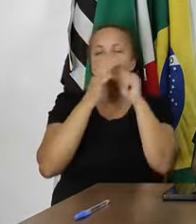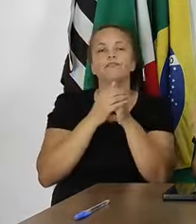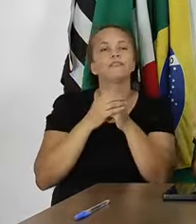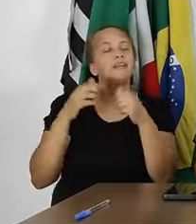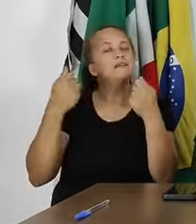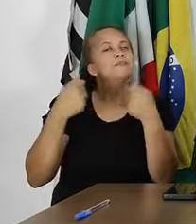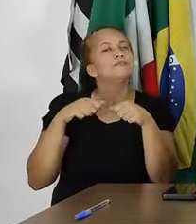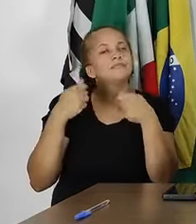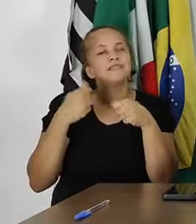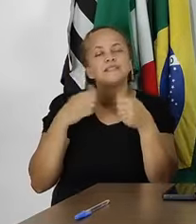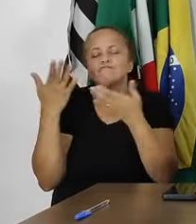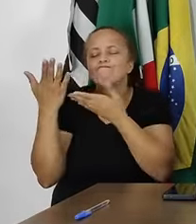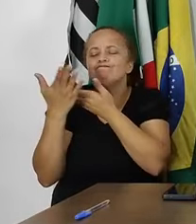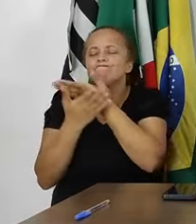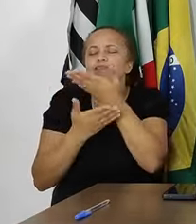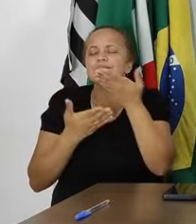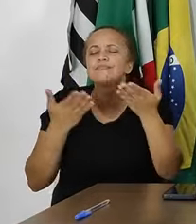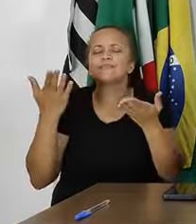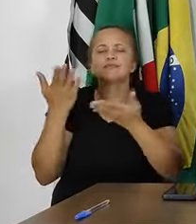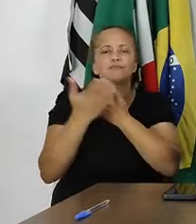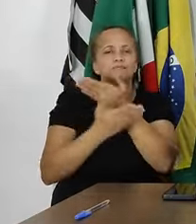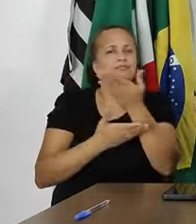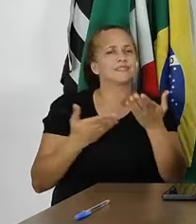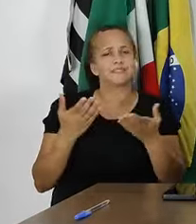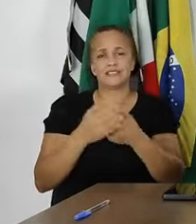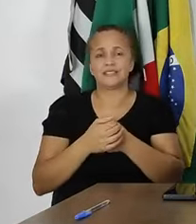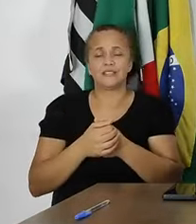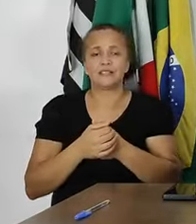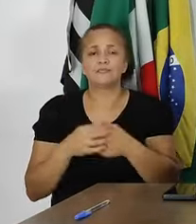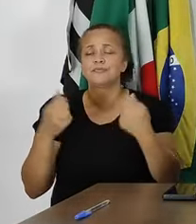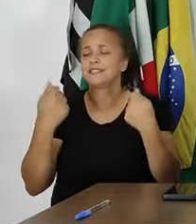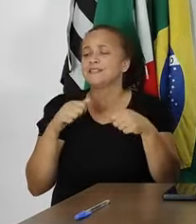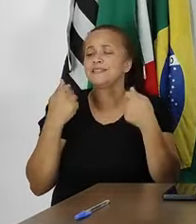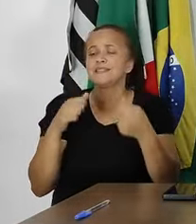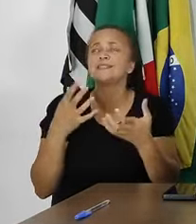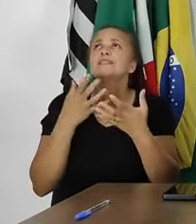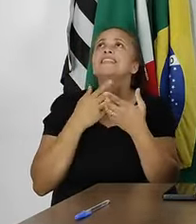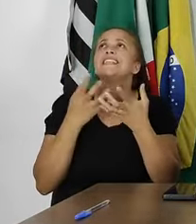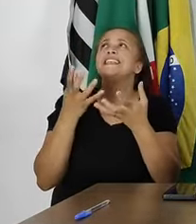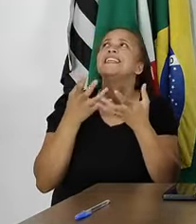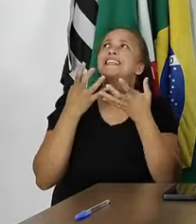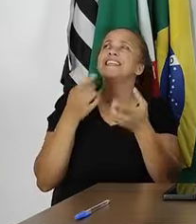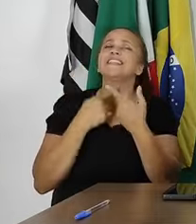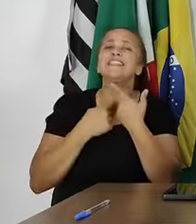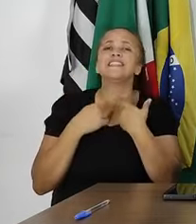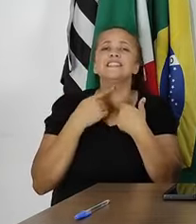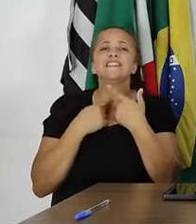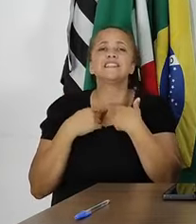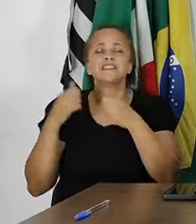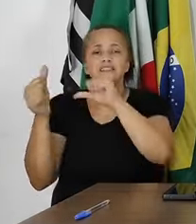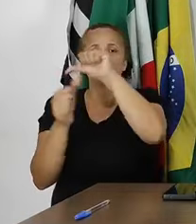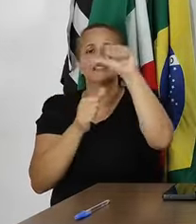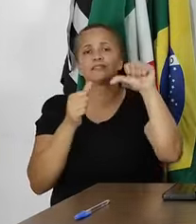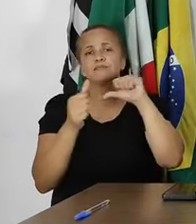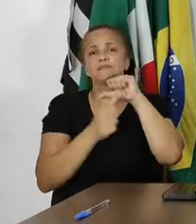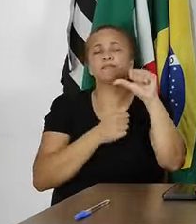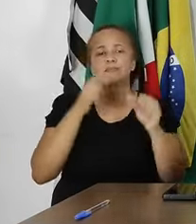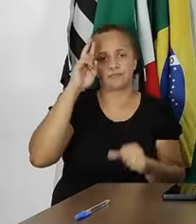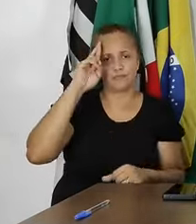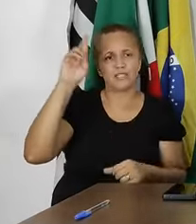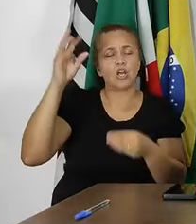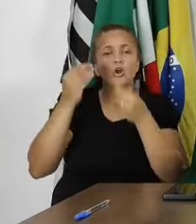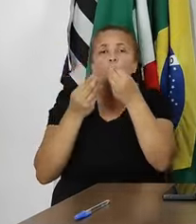precisamos transformar, sermos transformados pelo Senhor. Como? Através da renovação da nossa